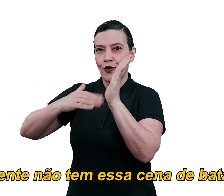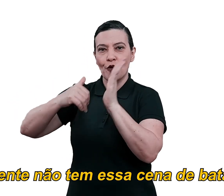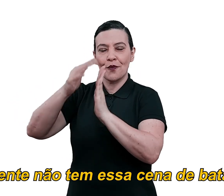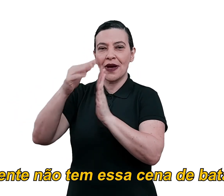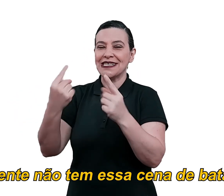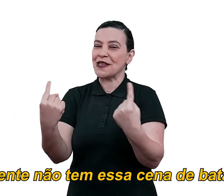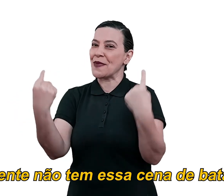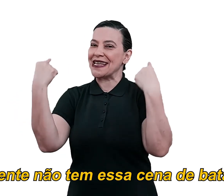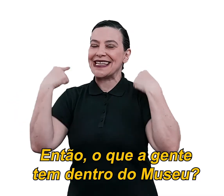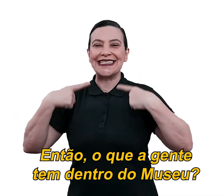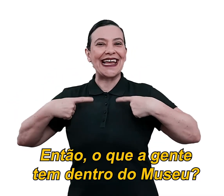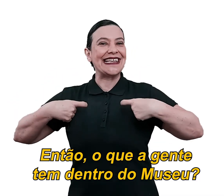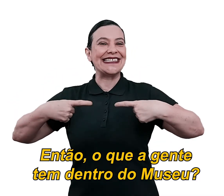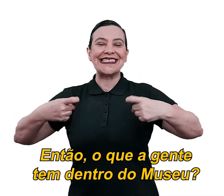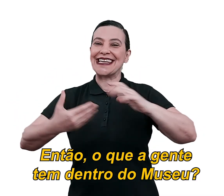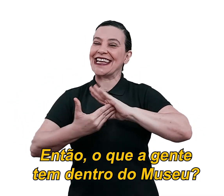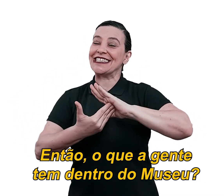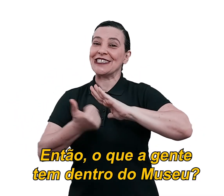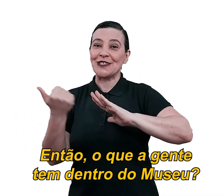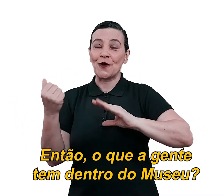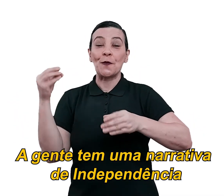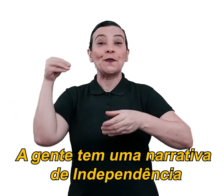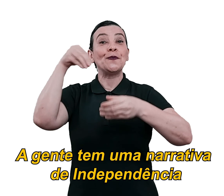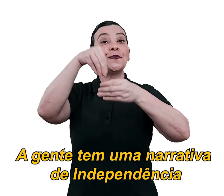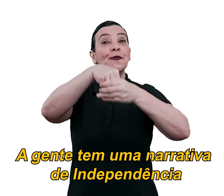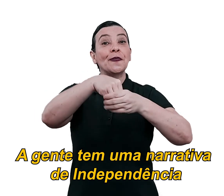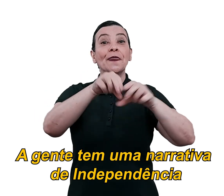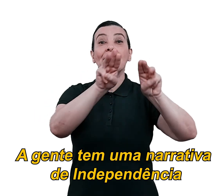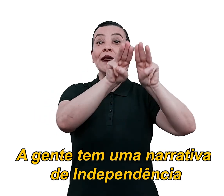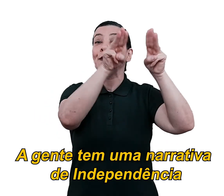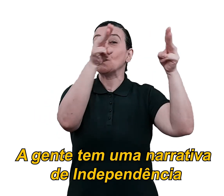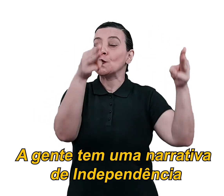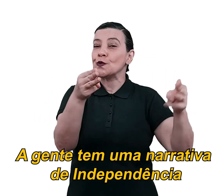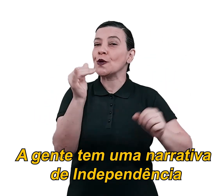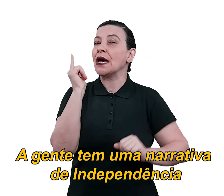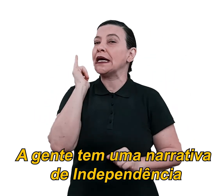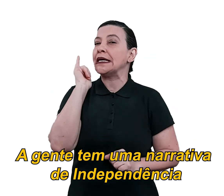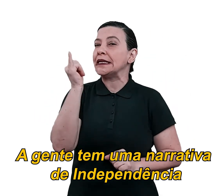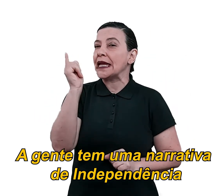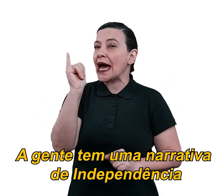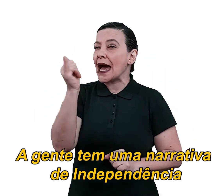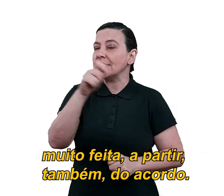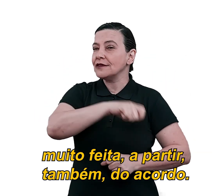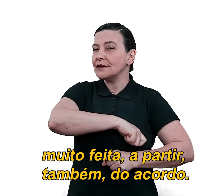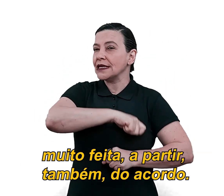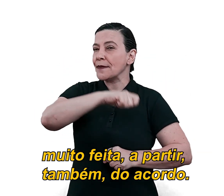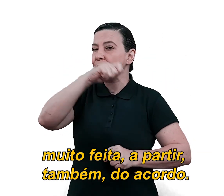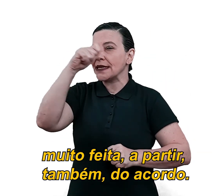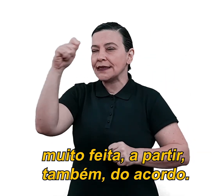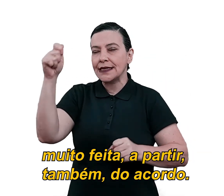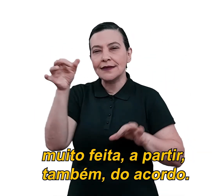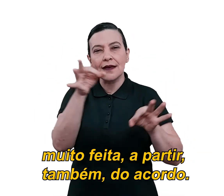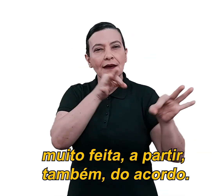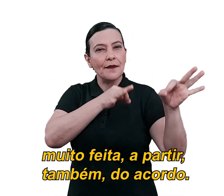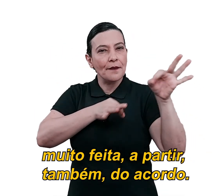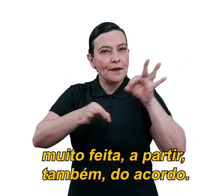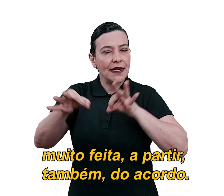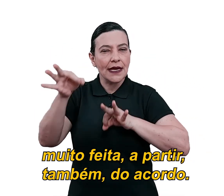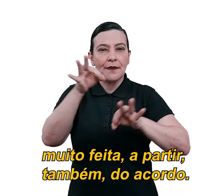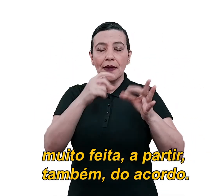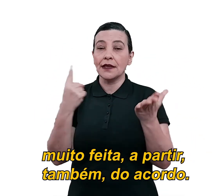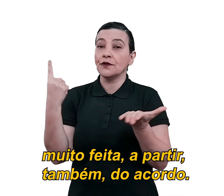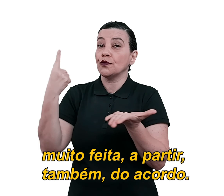tem essa cena de batalha. Então, o que a gente tem dentro do museu? A gente tem uma narrativa de independência muito feita a partir também